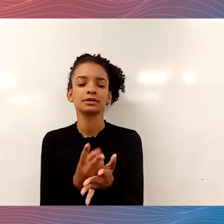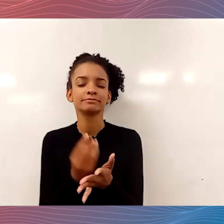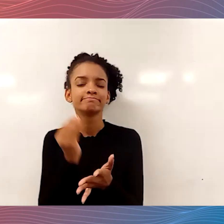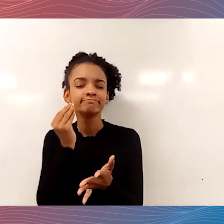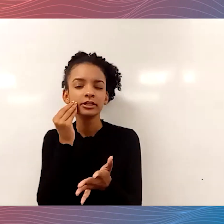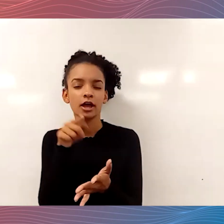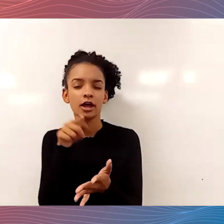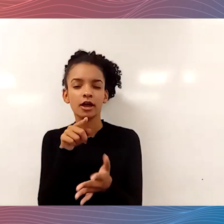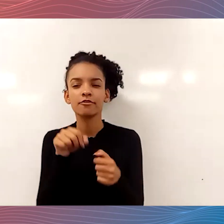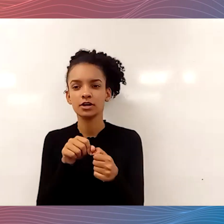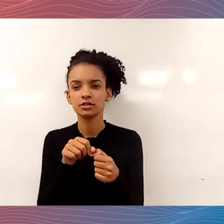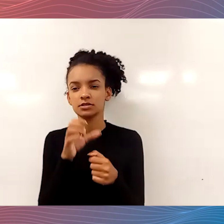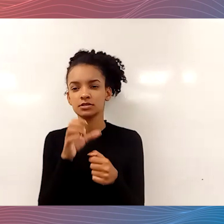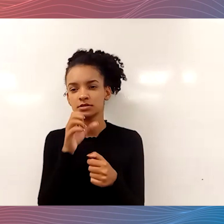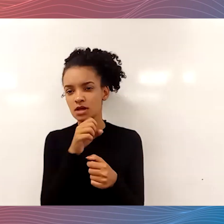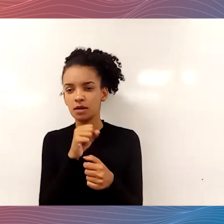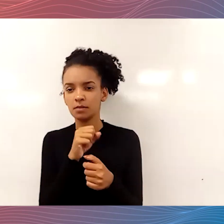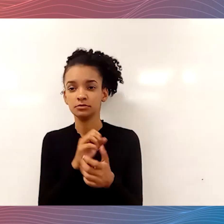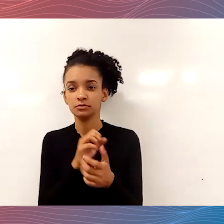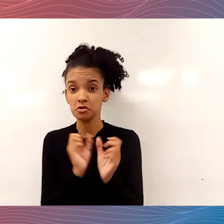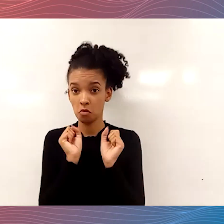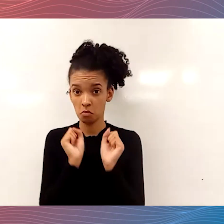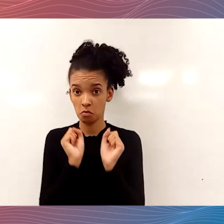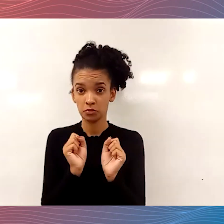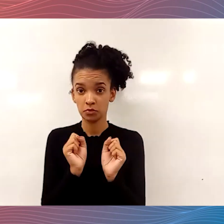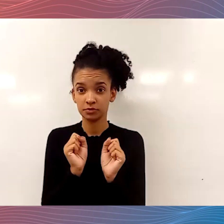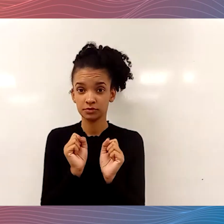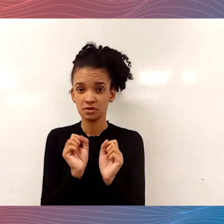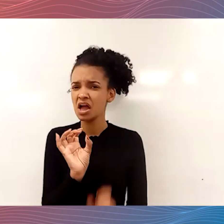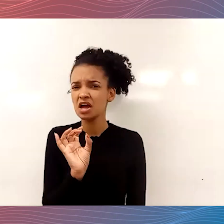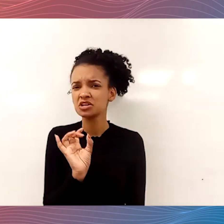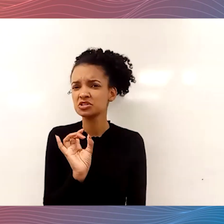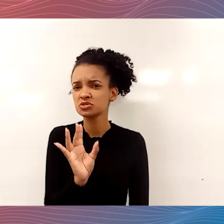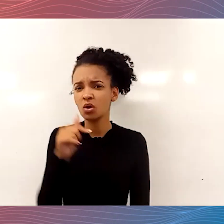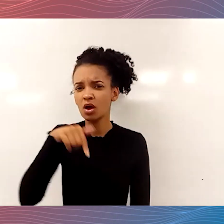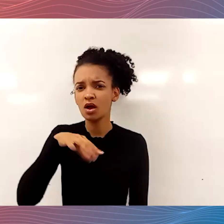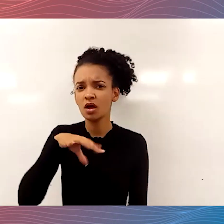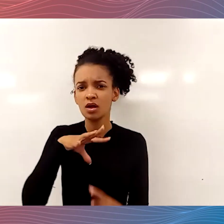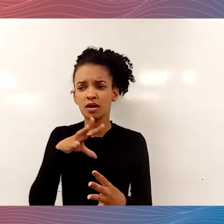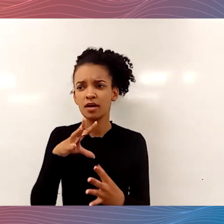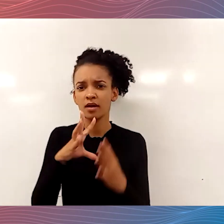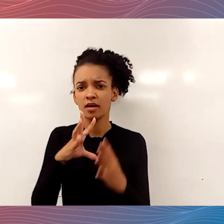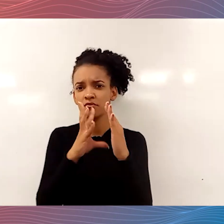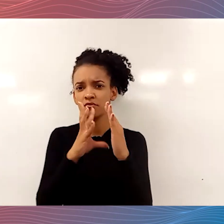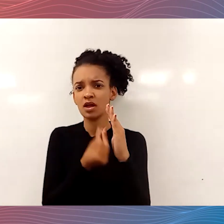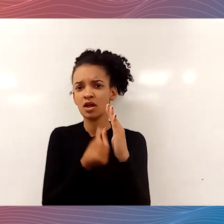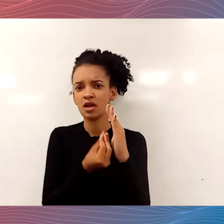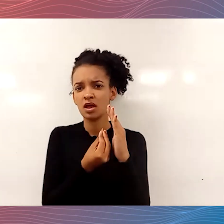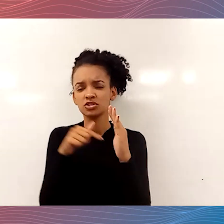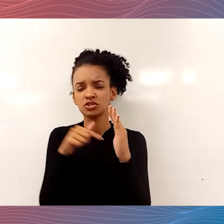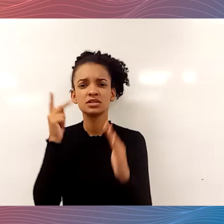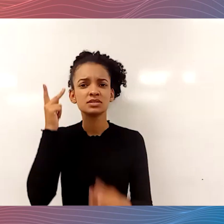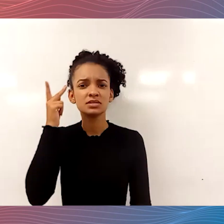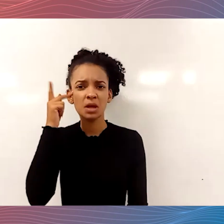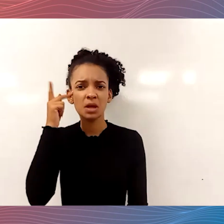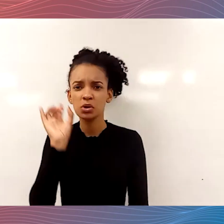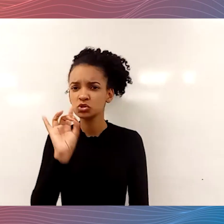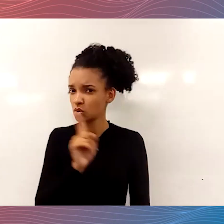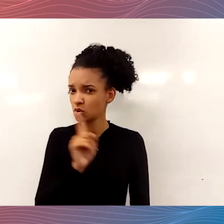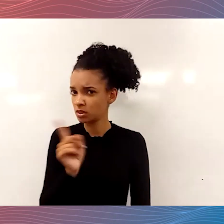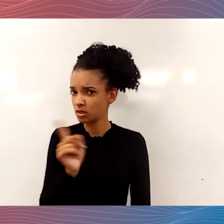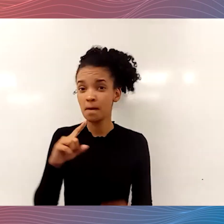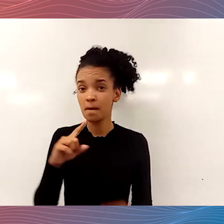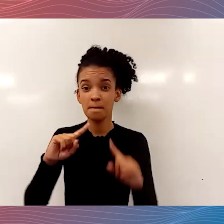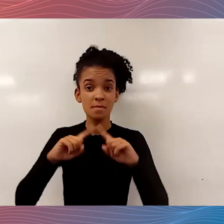ser? Não é só para a igreja de São Paulo, todos os irmãos aqui que tiverem, irmãos e irmãs, tá?